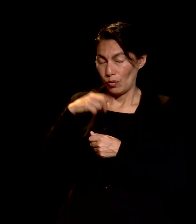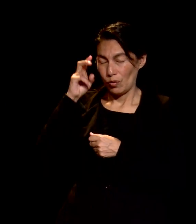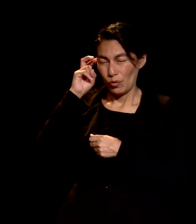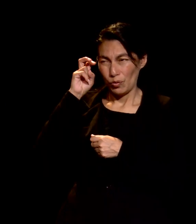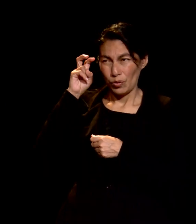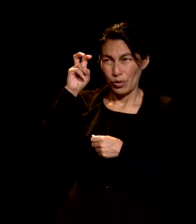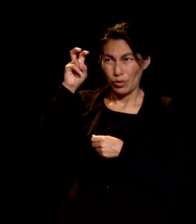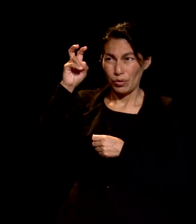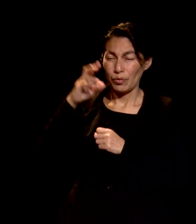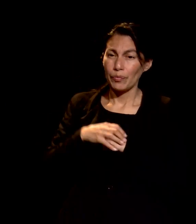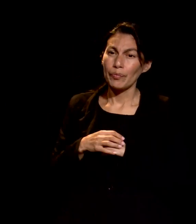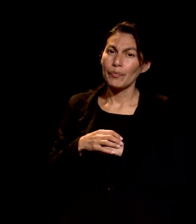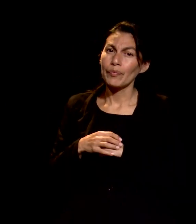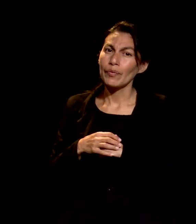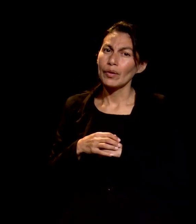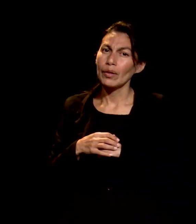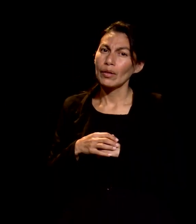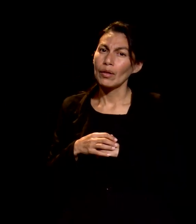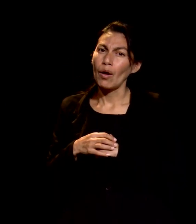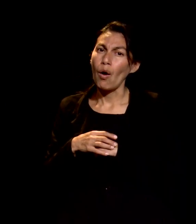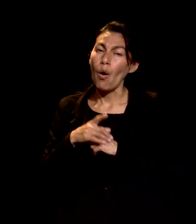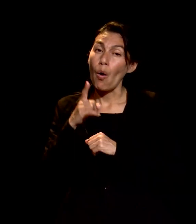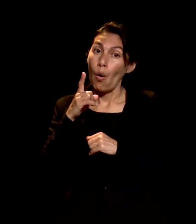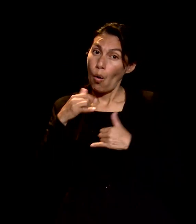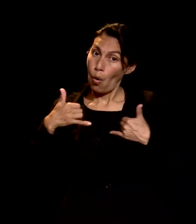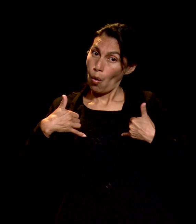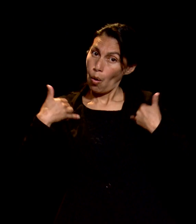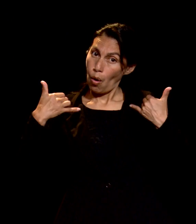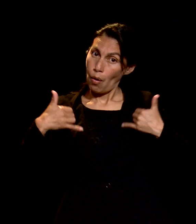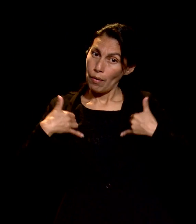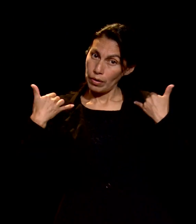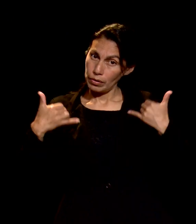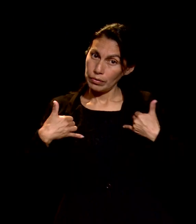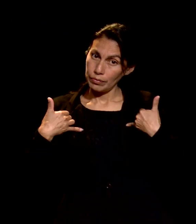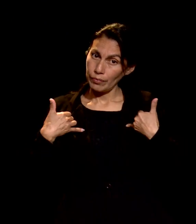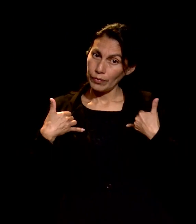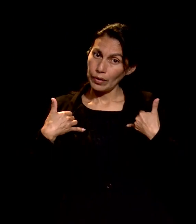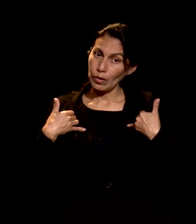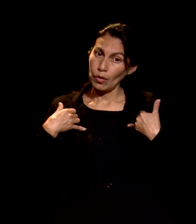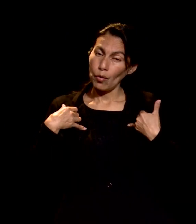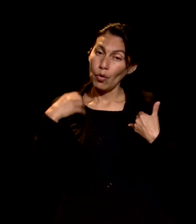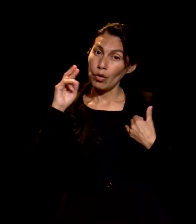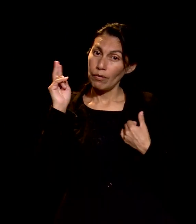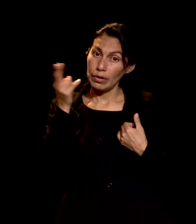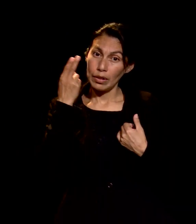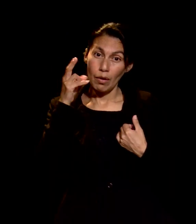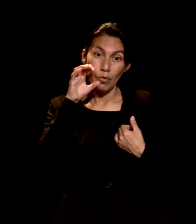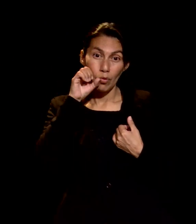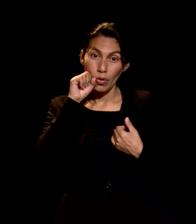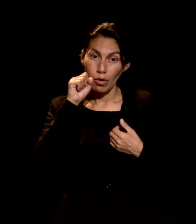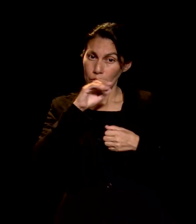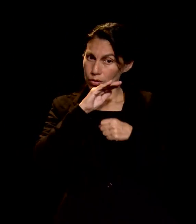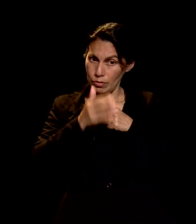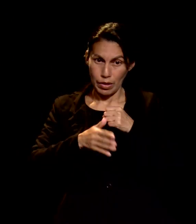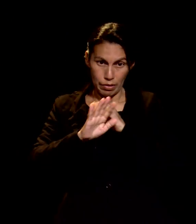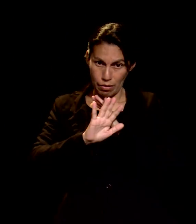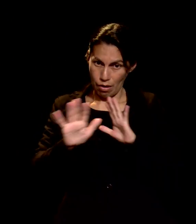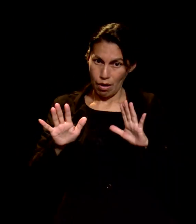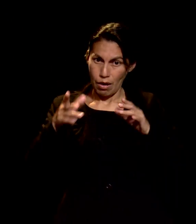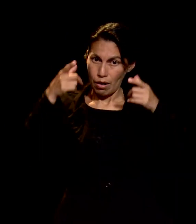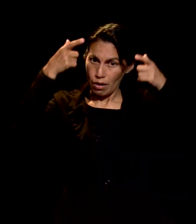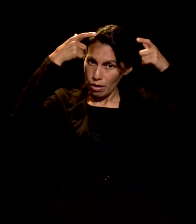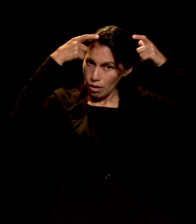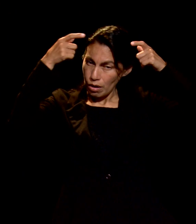tuve un sueño donde vi a un joven egresado de la Universidad de Montemorelos que